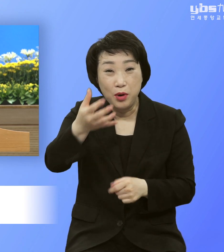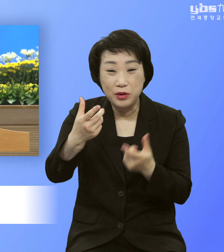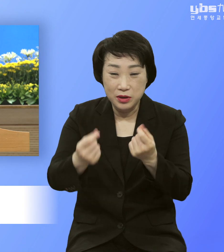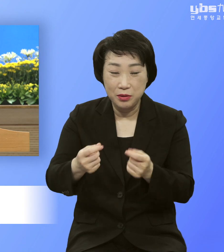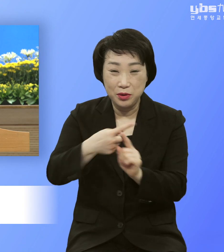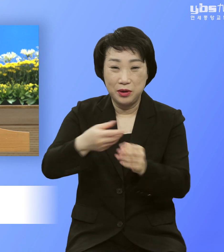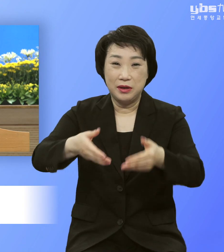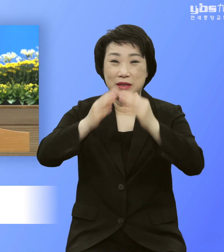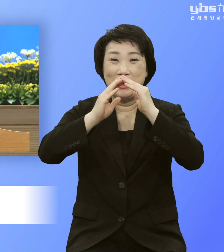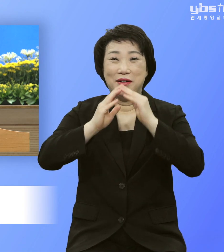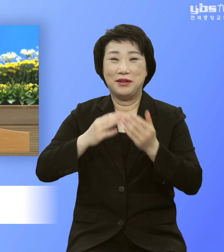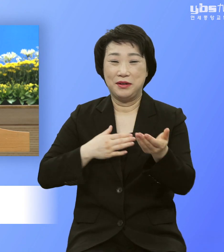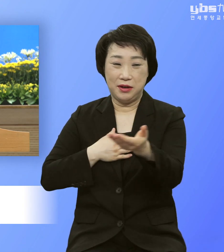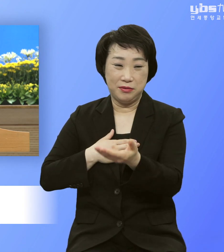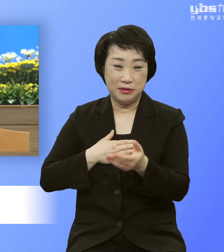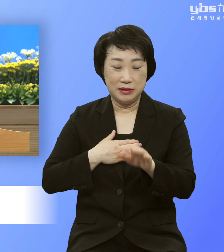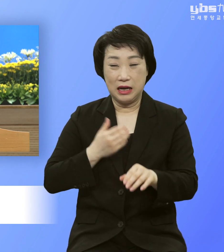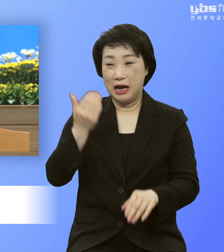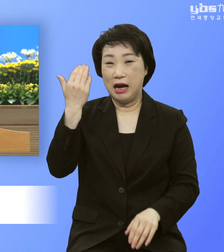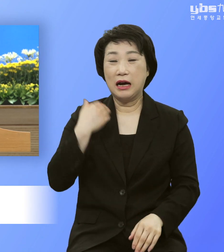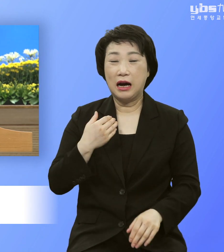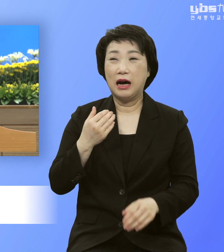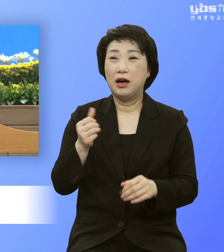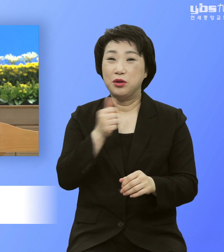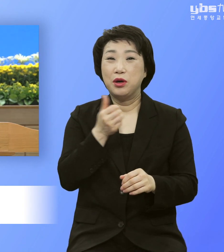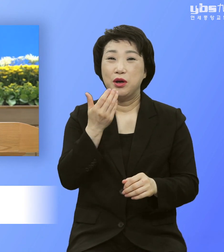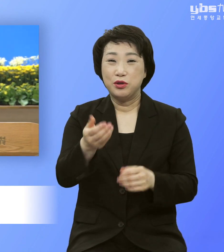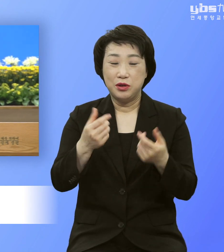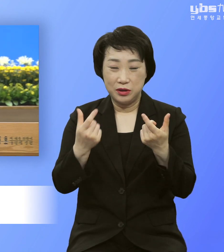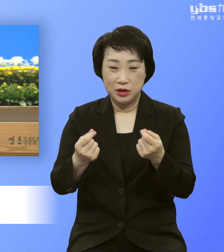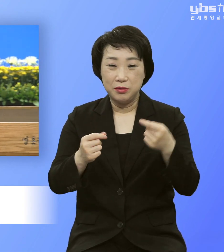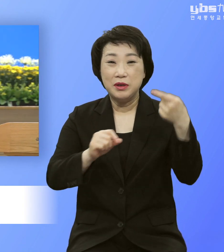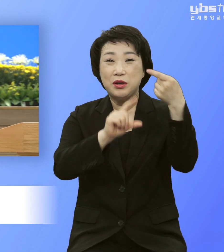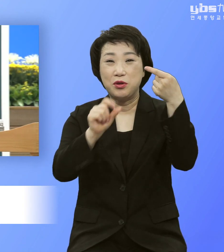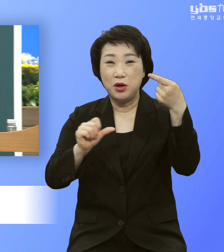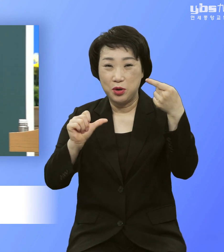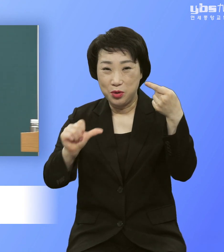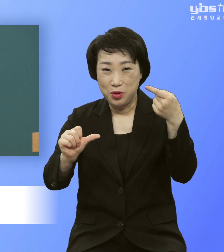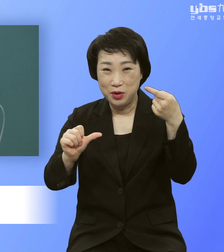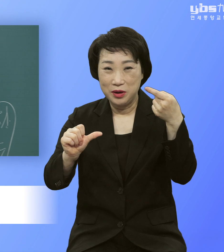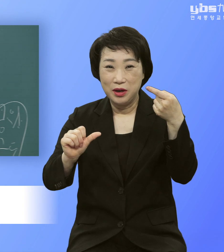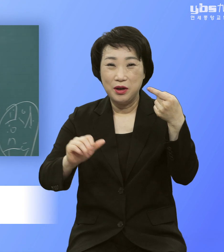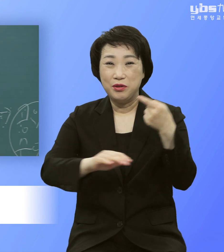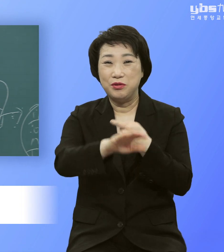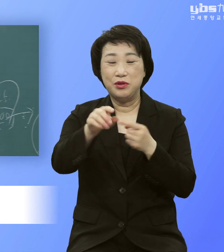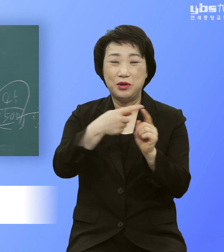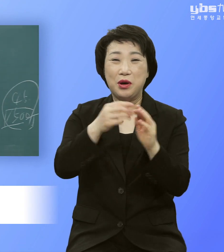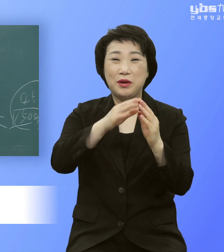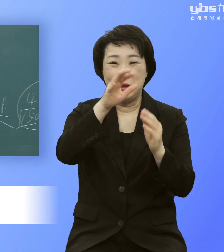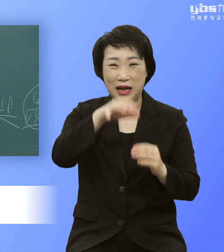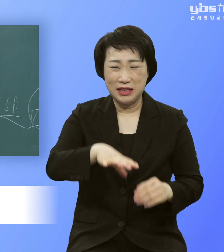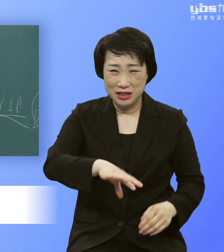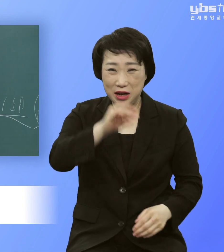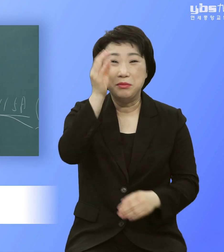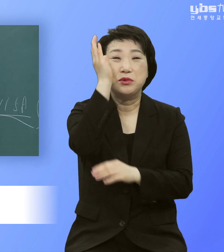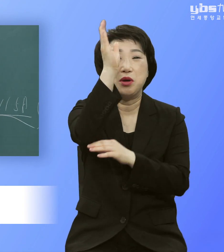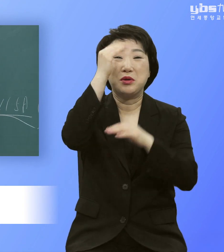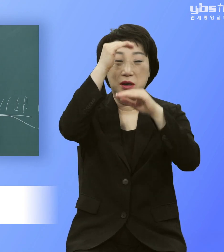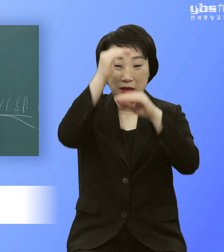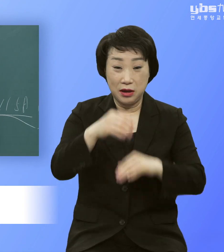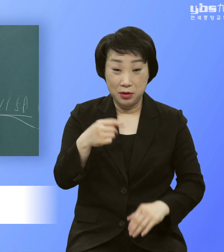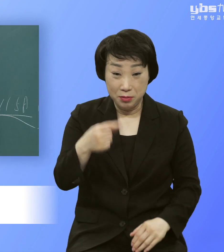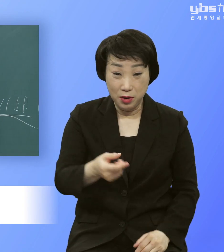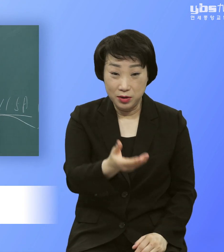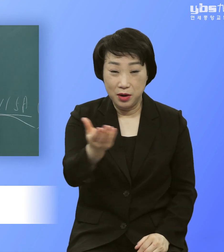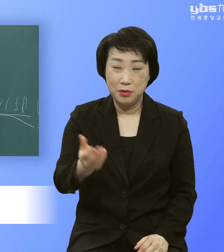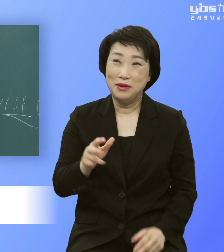근데 우리가 아까 말한 대로 1월 5일부터 연세중학교 한 설교가 무슨 설교냐?